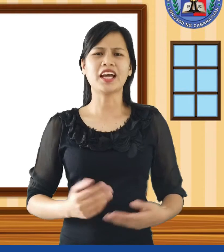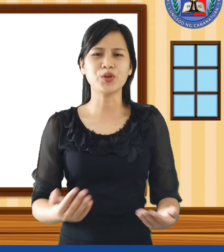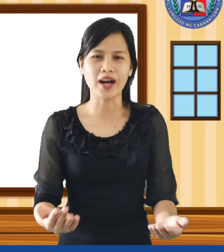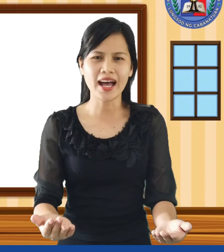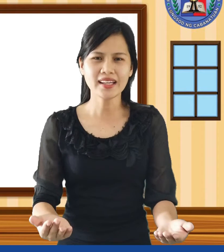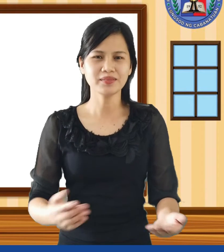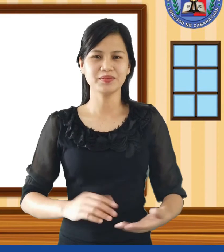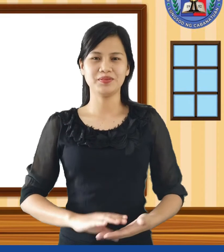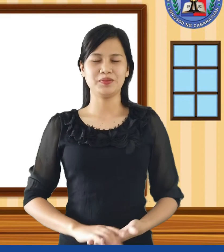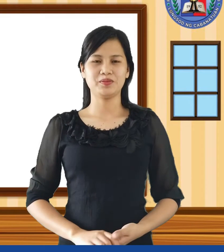Kayo nga.